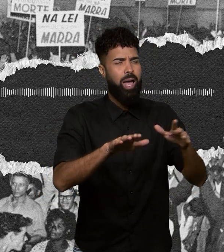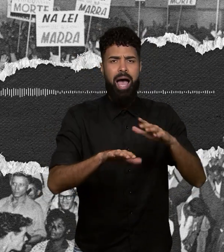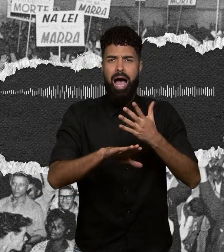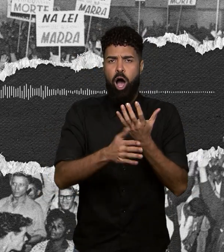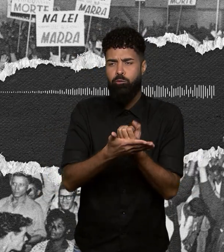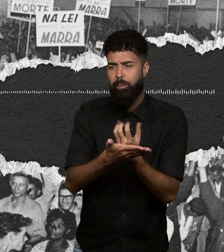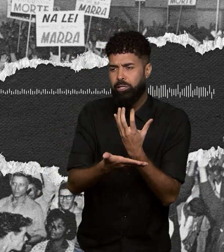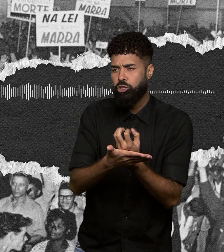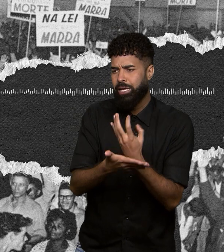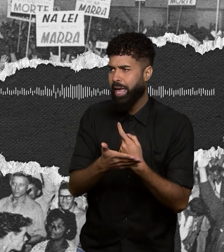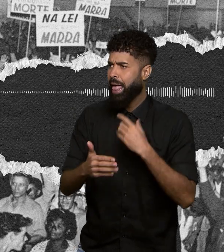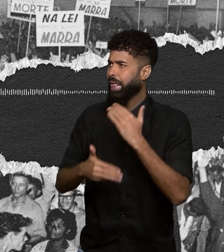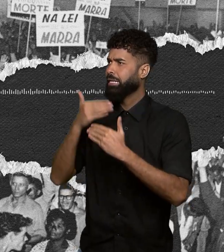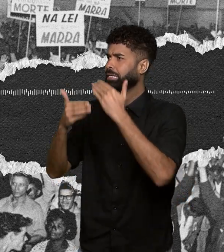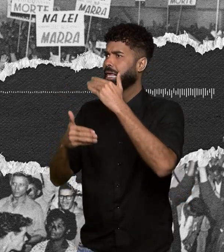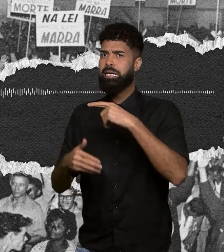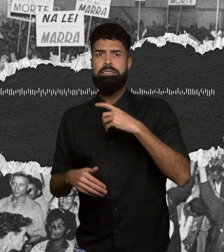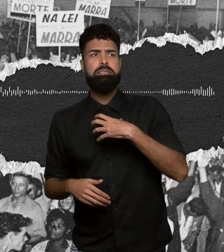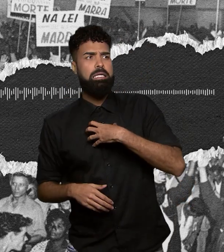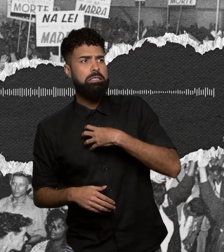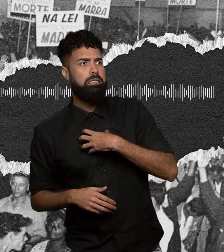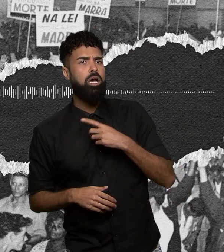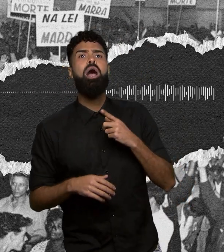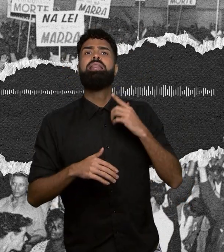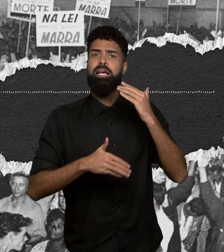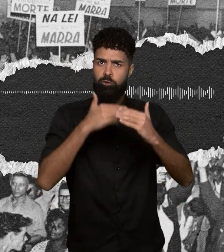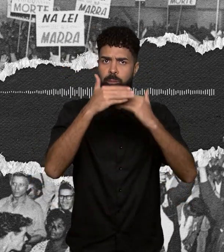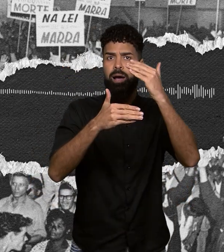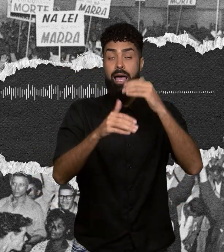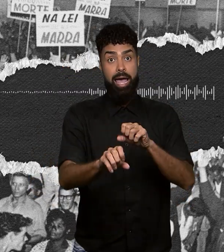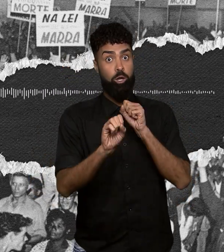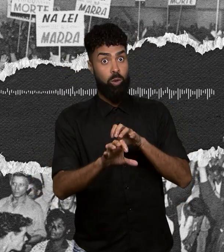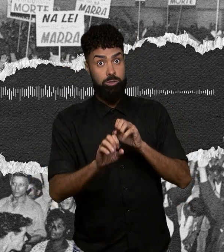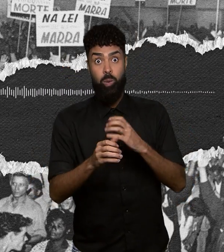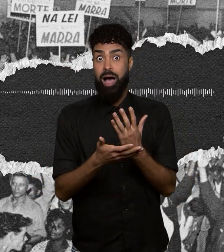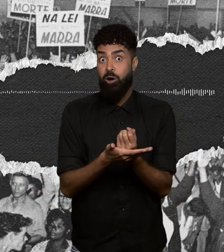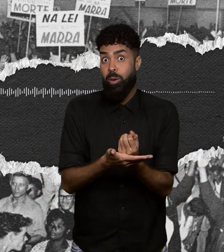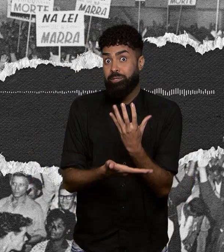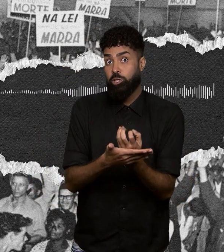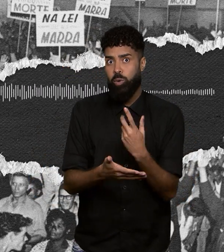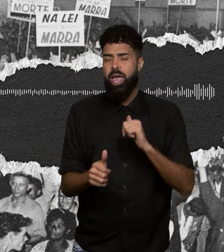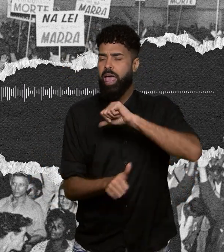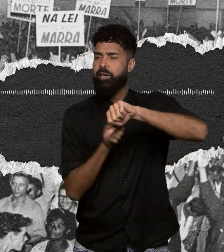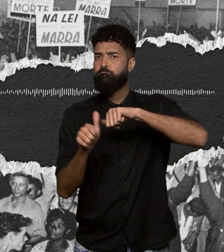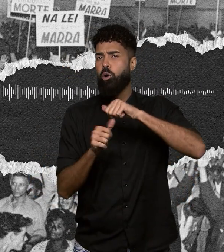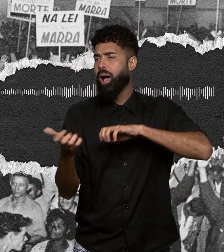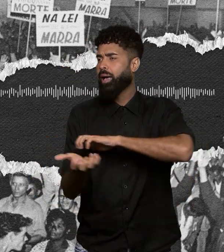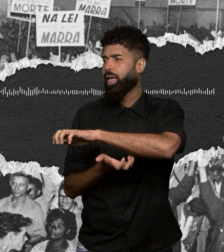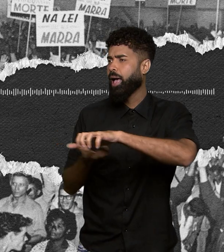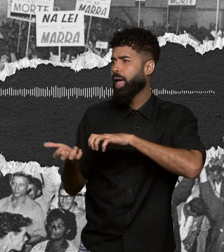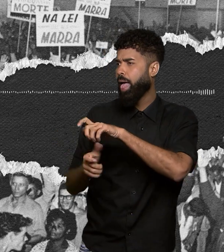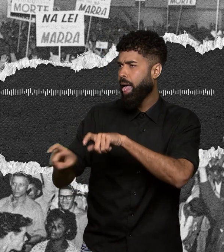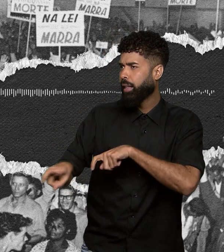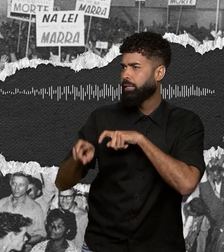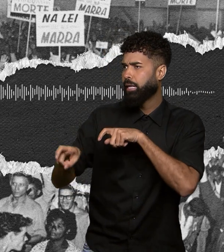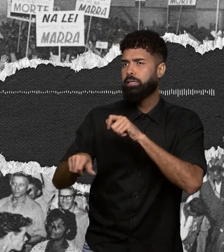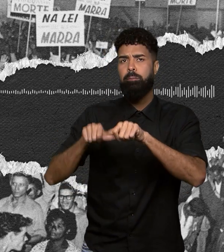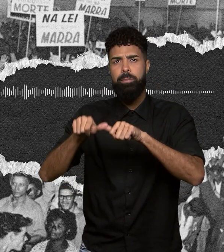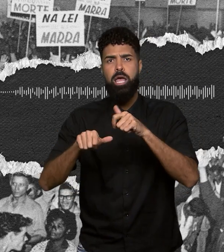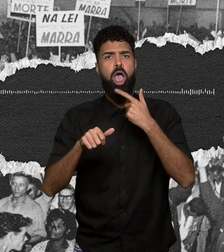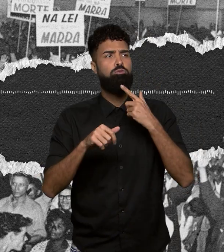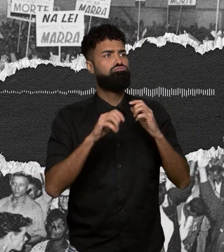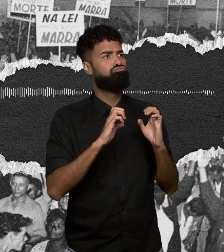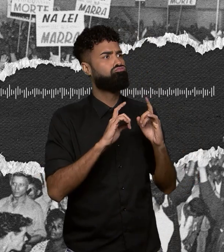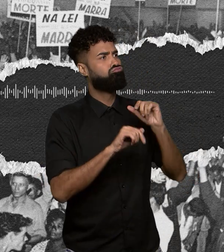alfabetizar deveria desenvolveria educação alfabetização agrria desigualdade